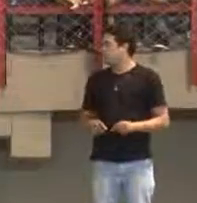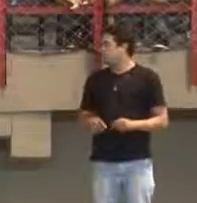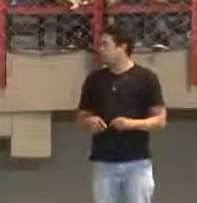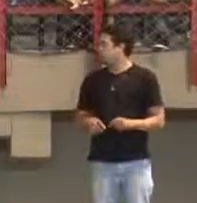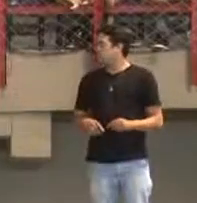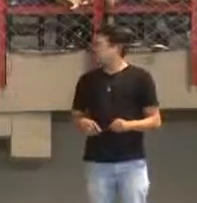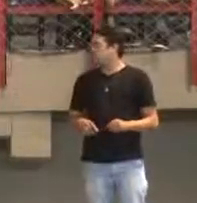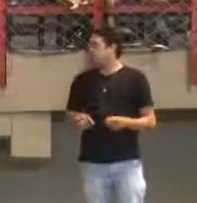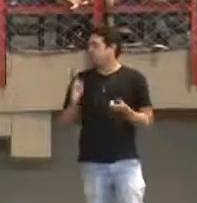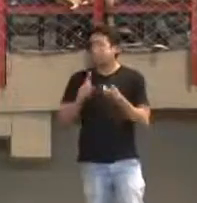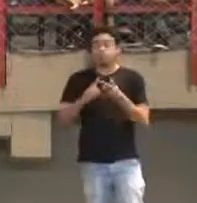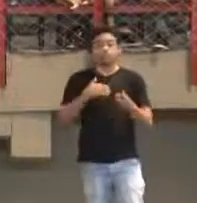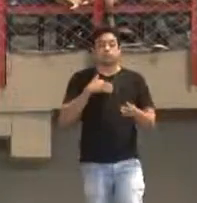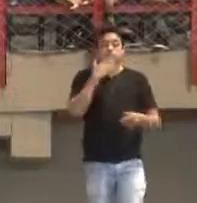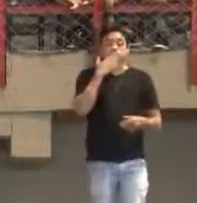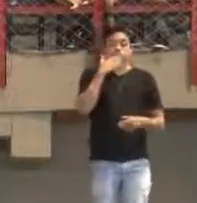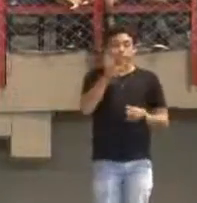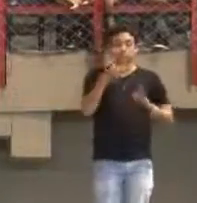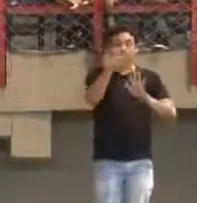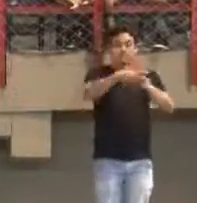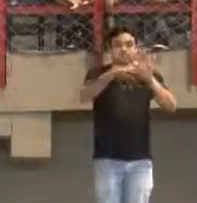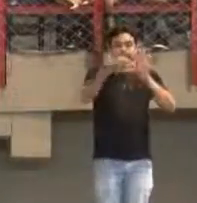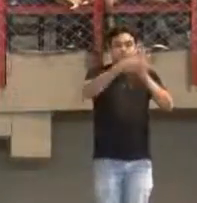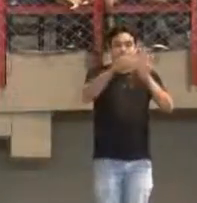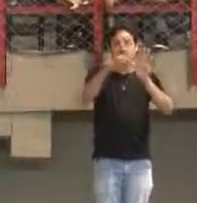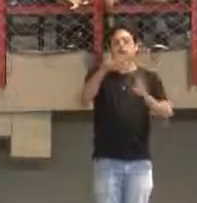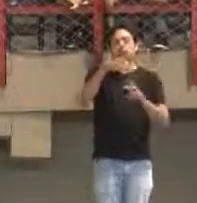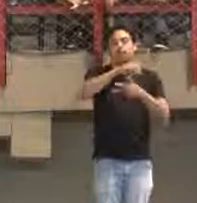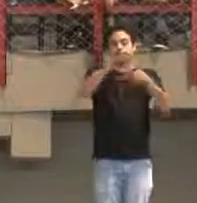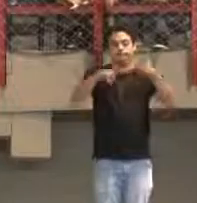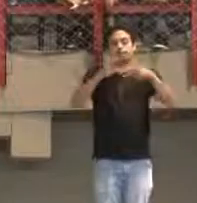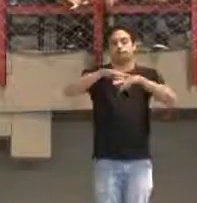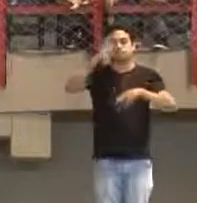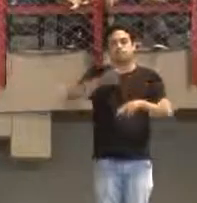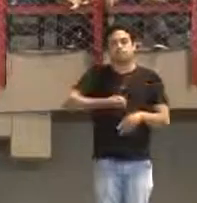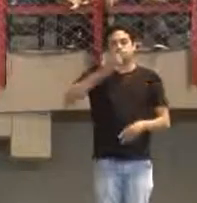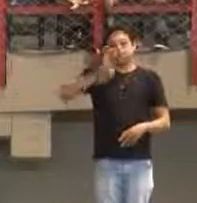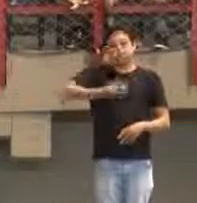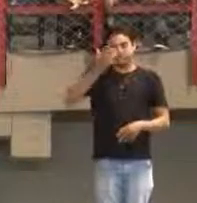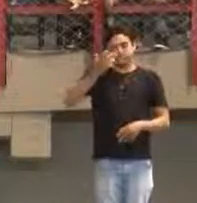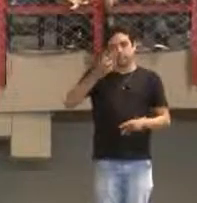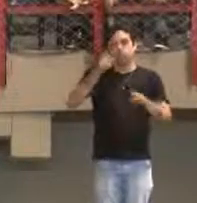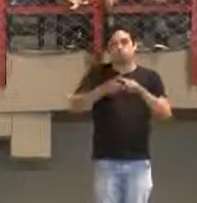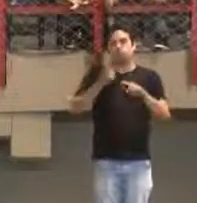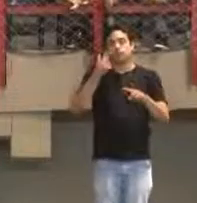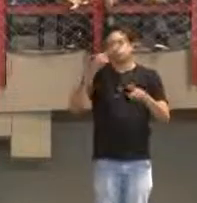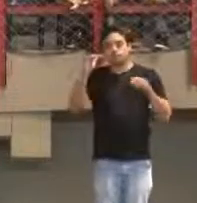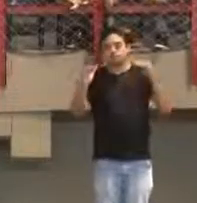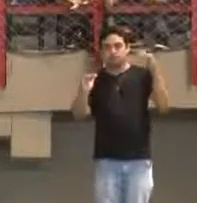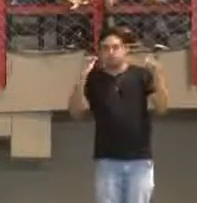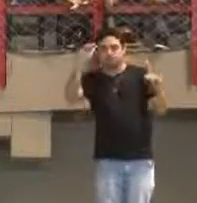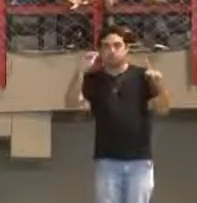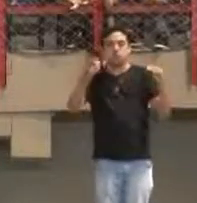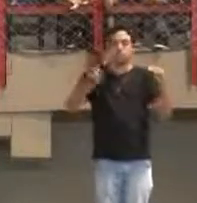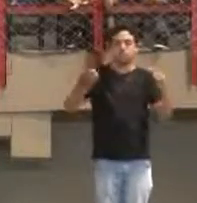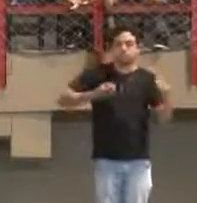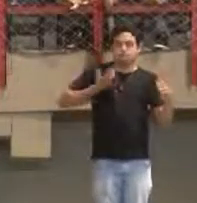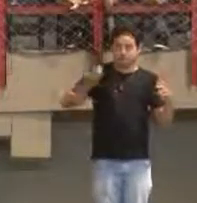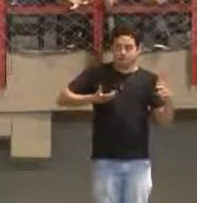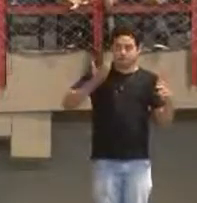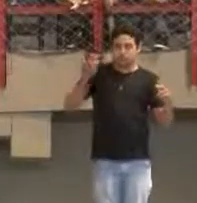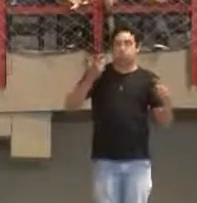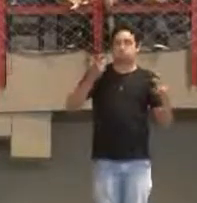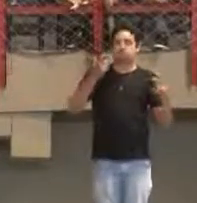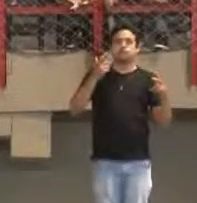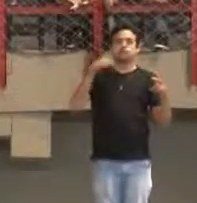Qual o gênero mais cai no ENEM poesia eles tentam equilibrar poesia com